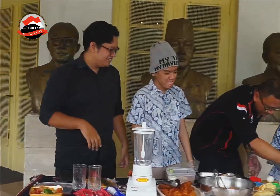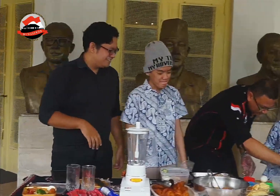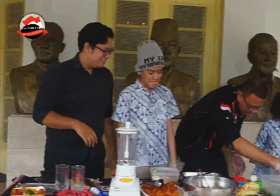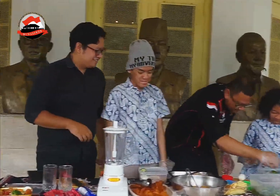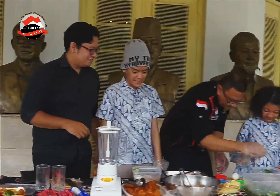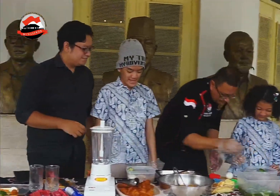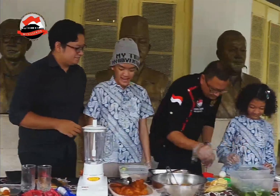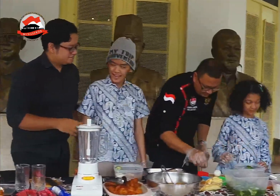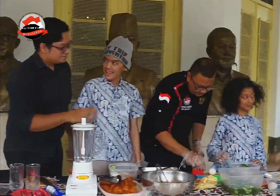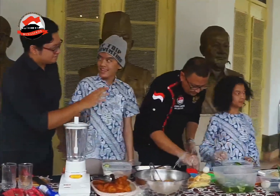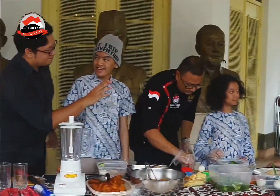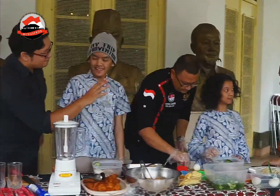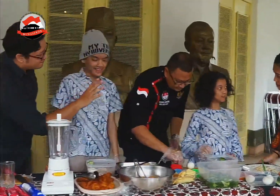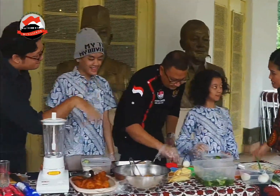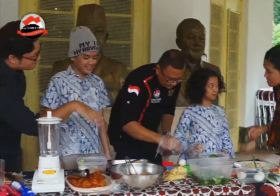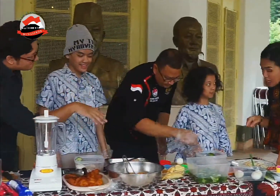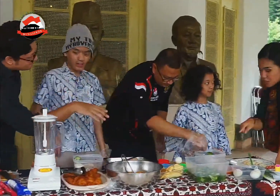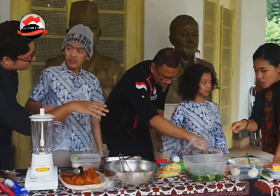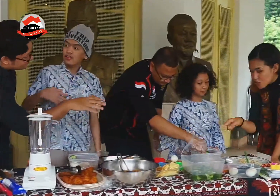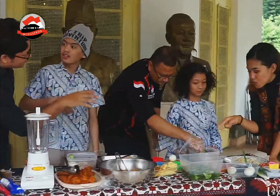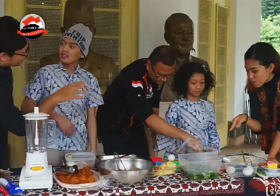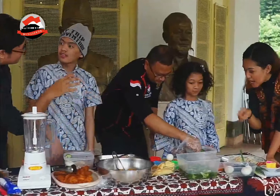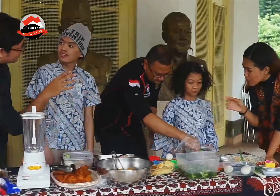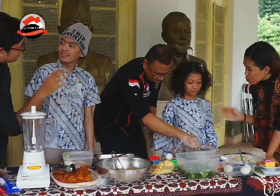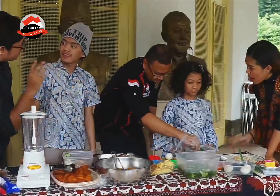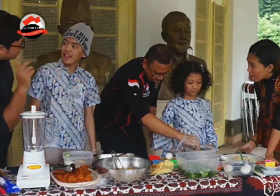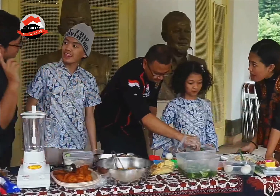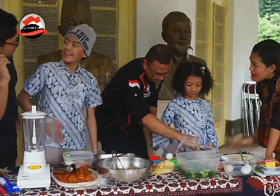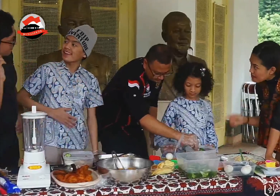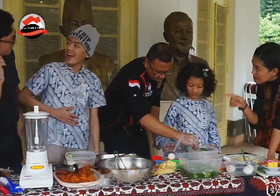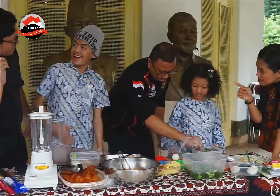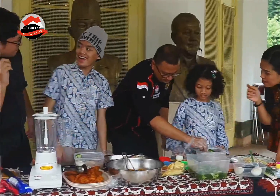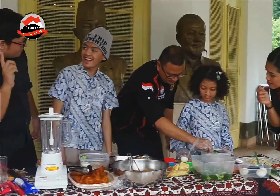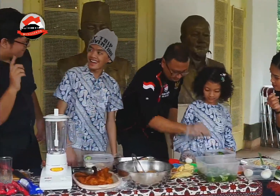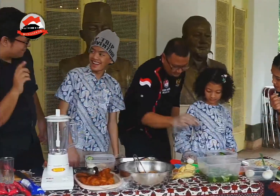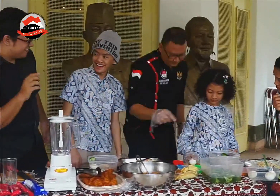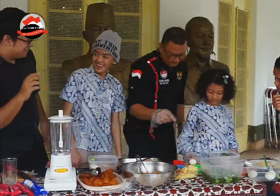Kalau Nada ini paling suka sayur apa? Sayur paling suka apa?